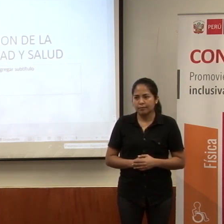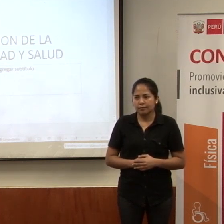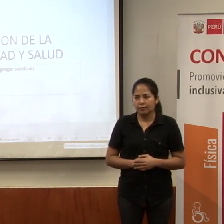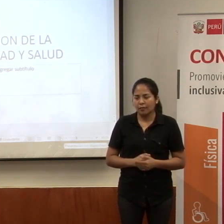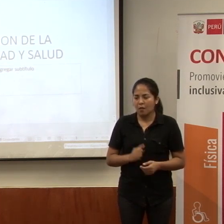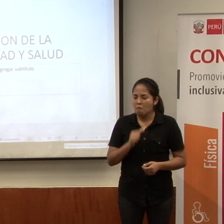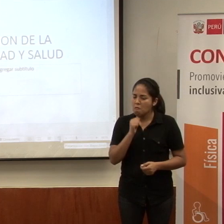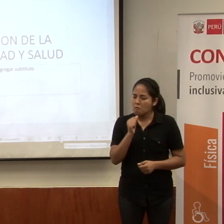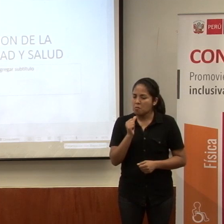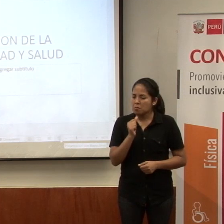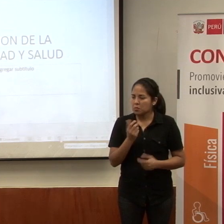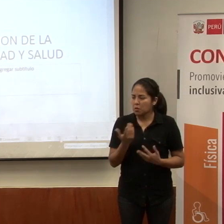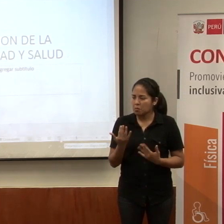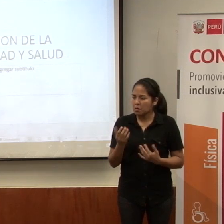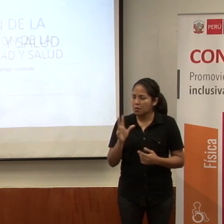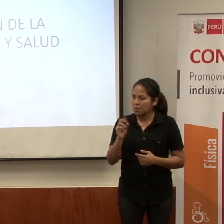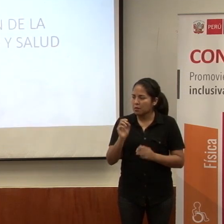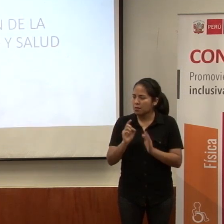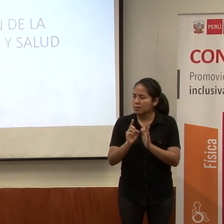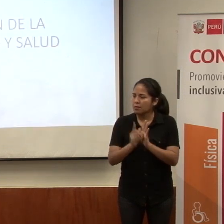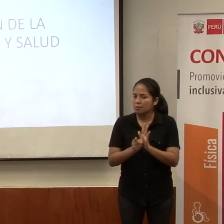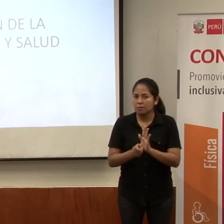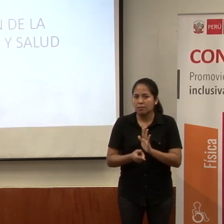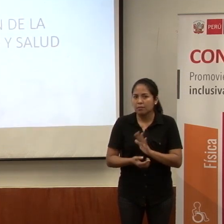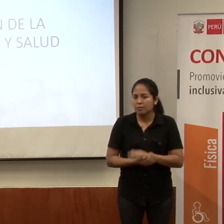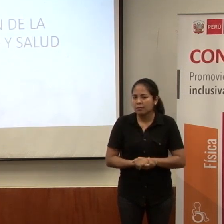quedan unos media hora.